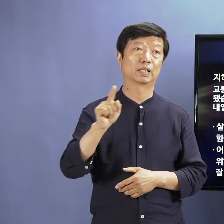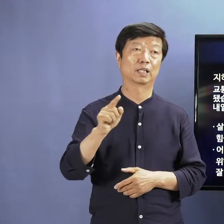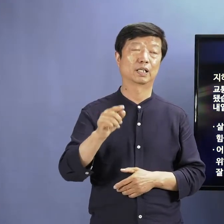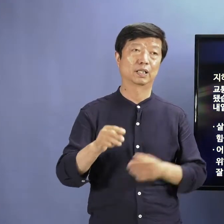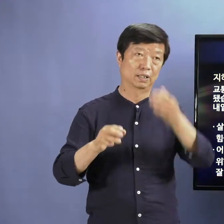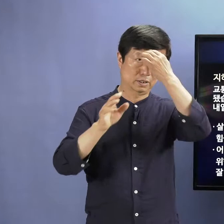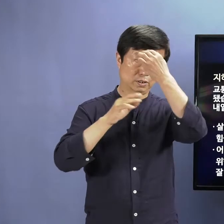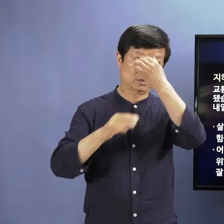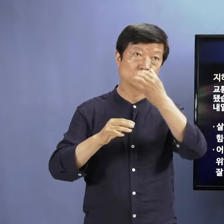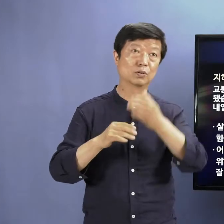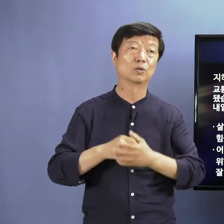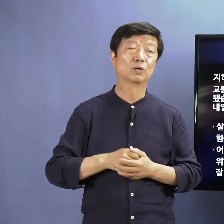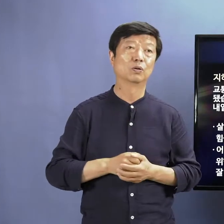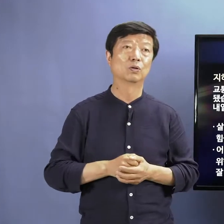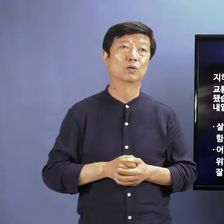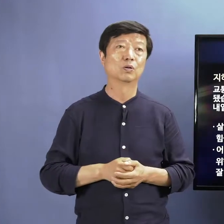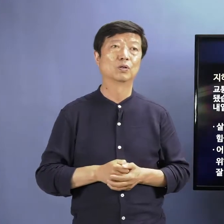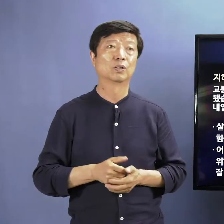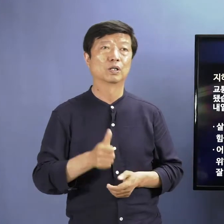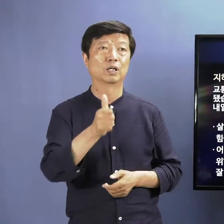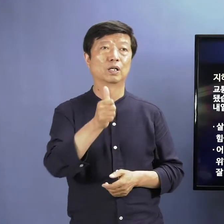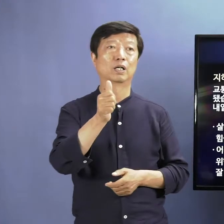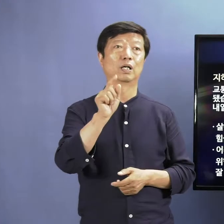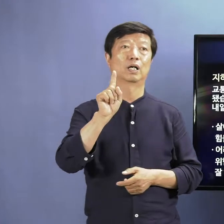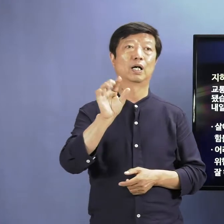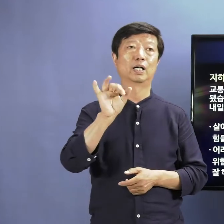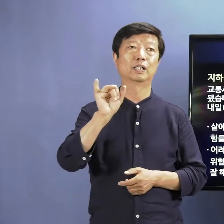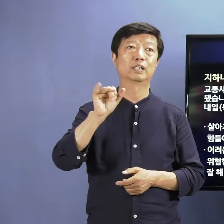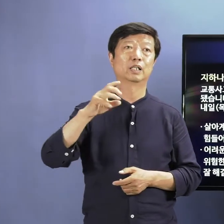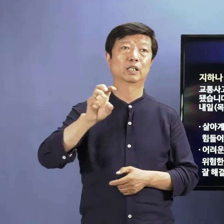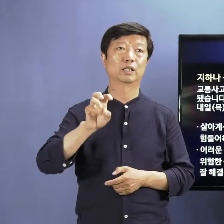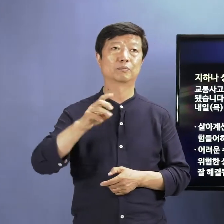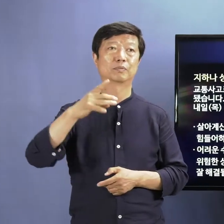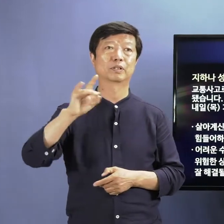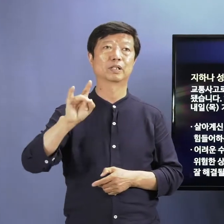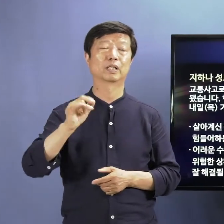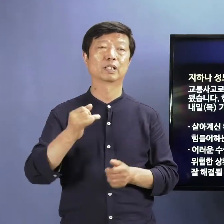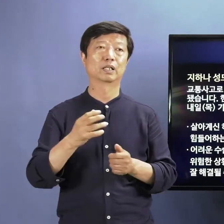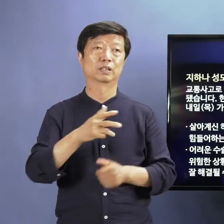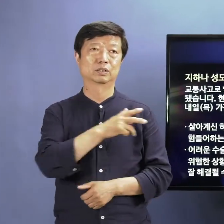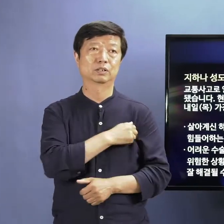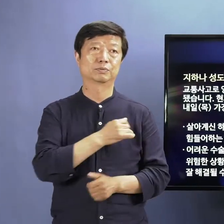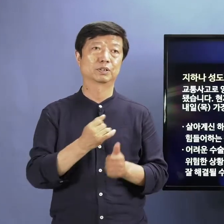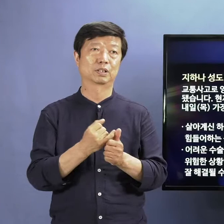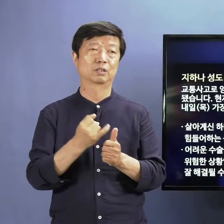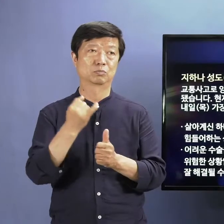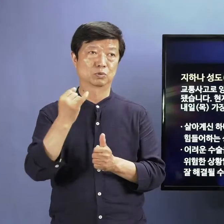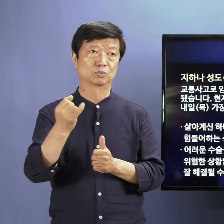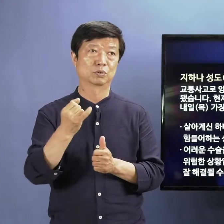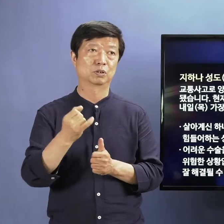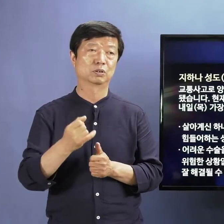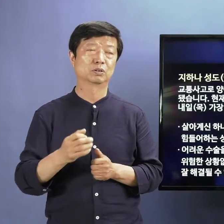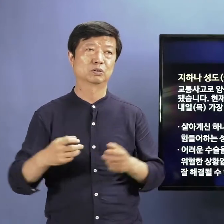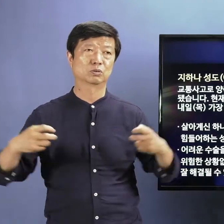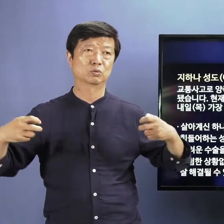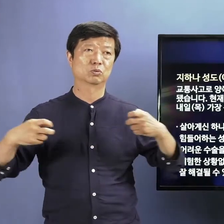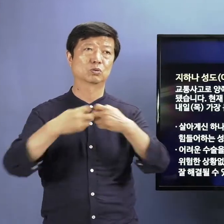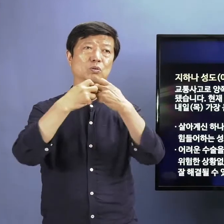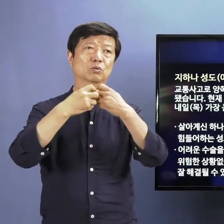하임태 집사님 부인 되시는 지하나 성도님이 교통사고로 양쪽 손목이